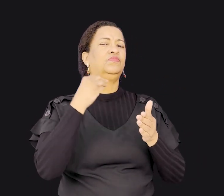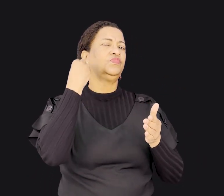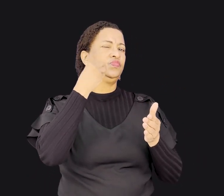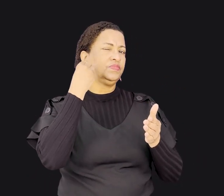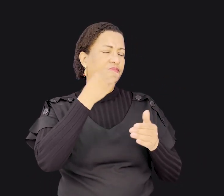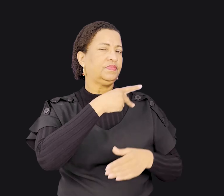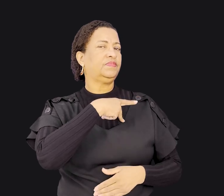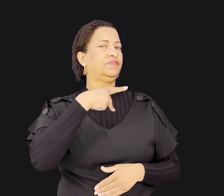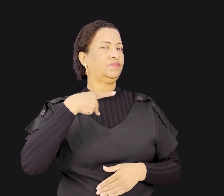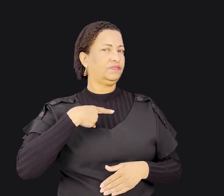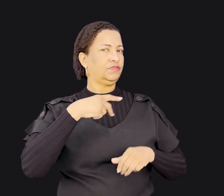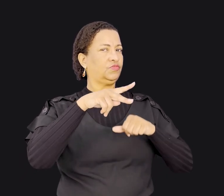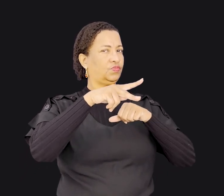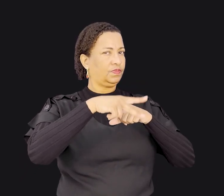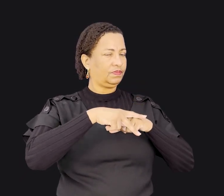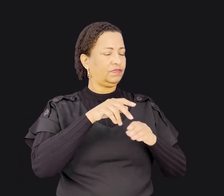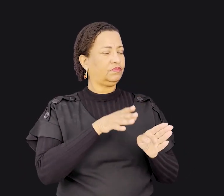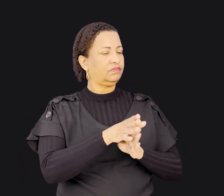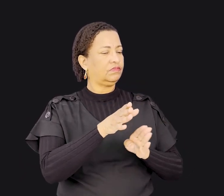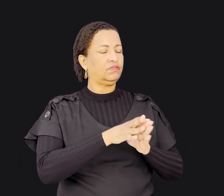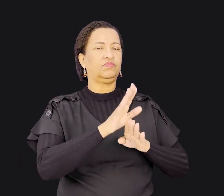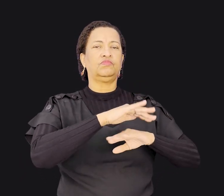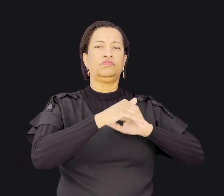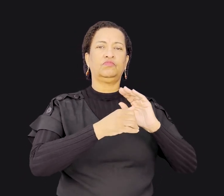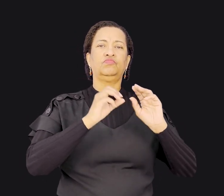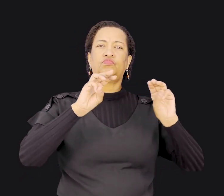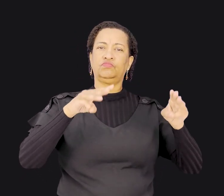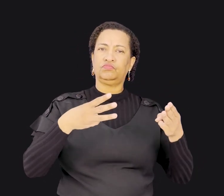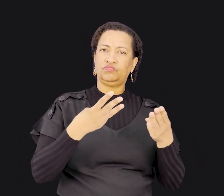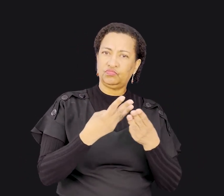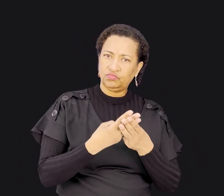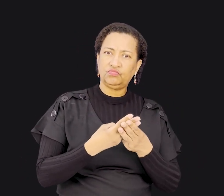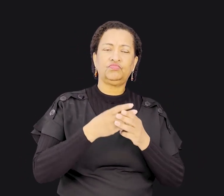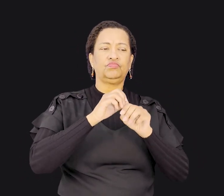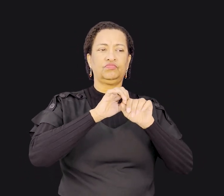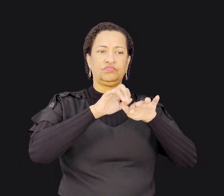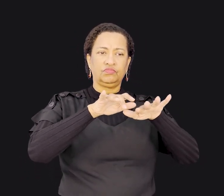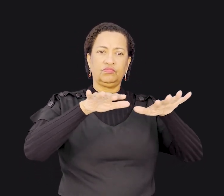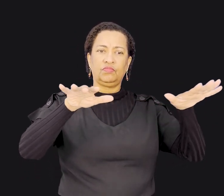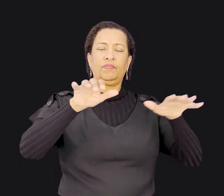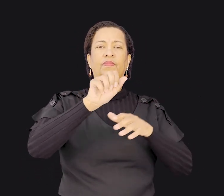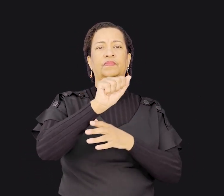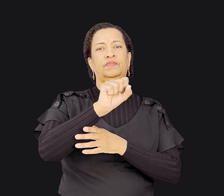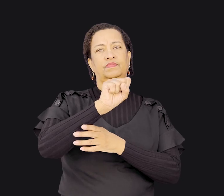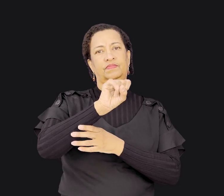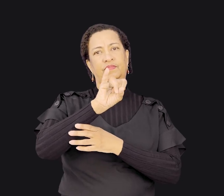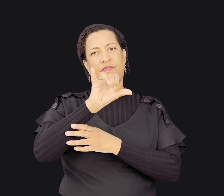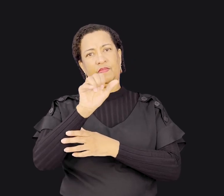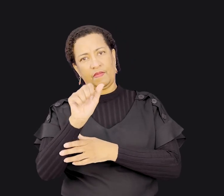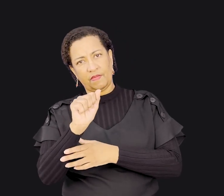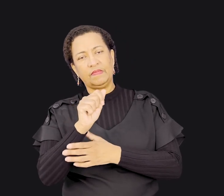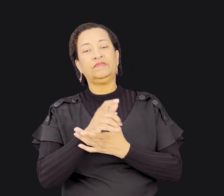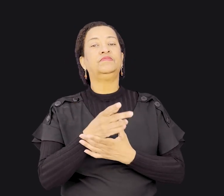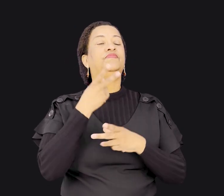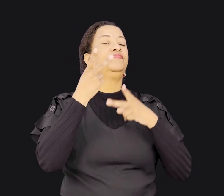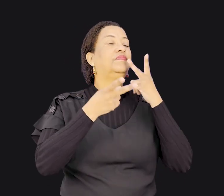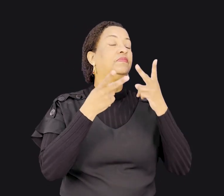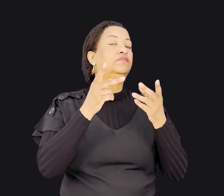experiente pastor Pedro, aconselhando todos os judeus messiânicos espalhados pela Ásia Menor a respeito do casamento.